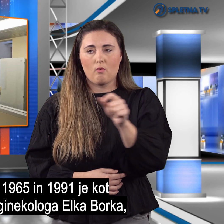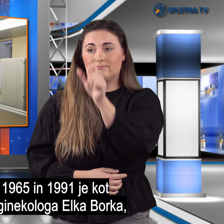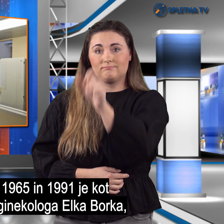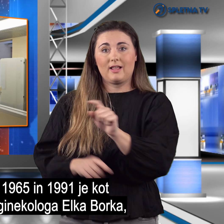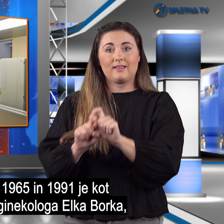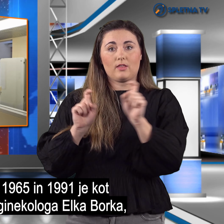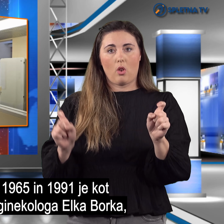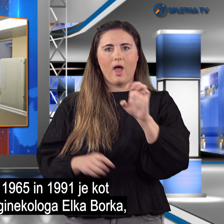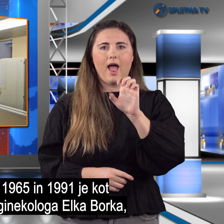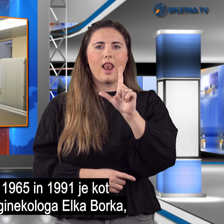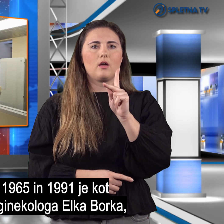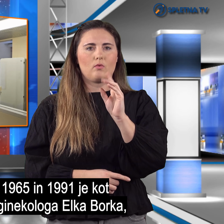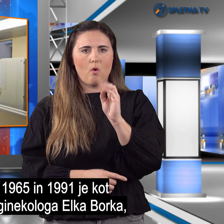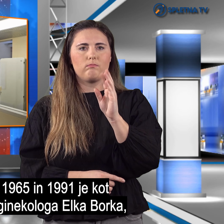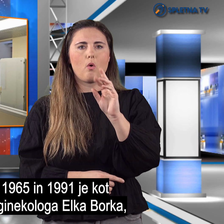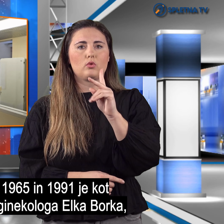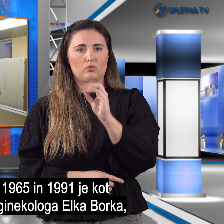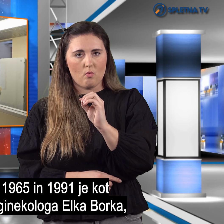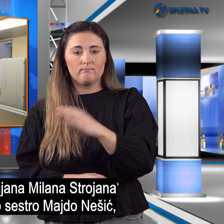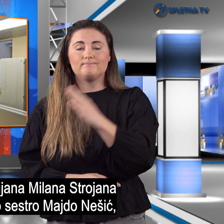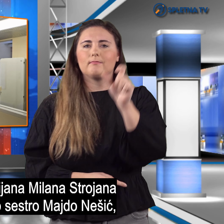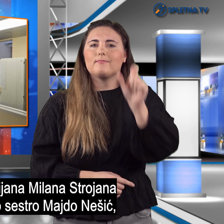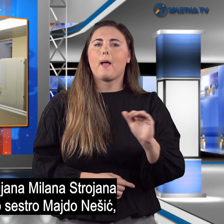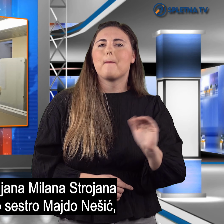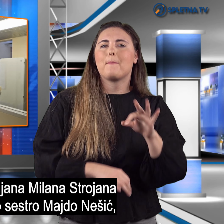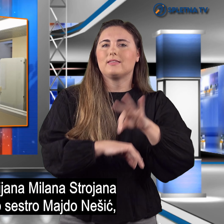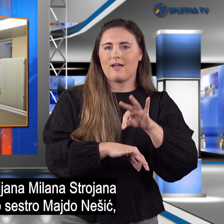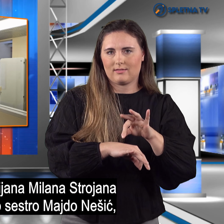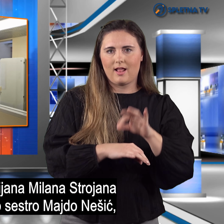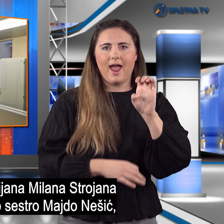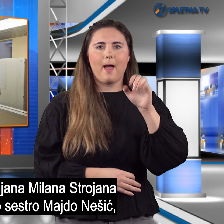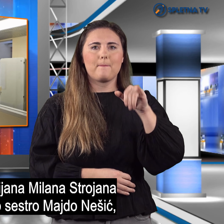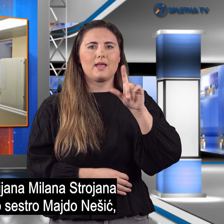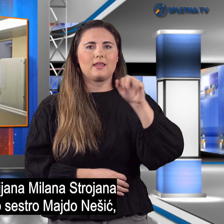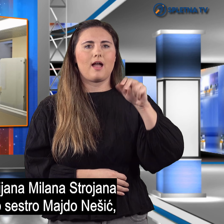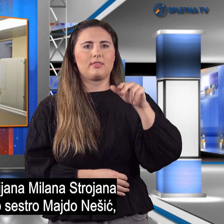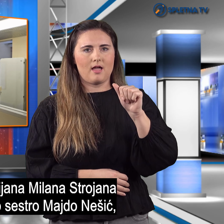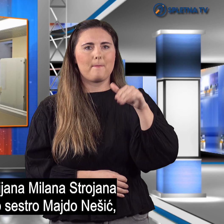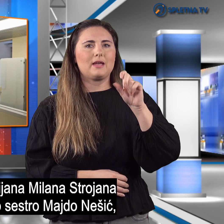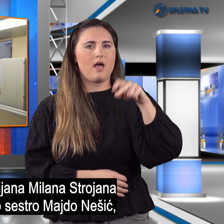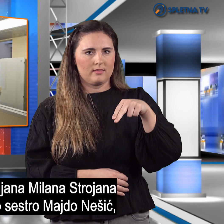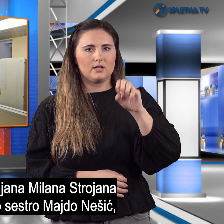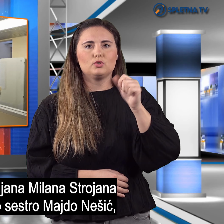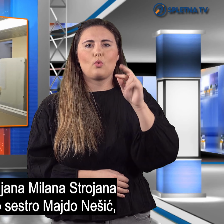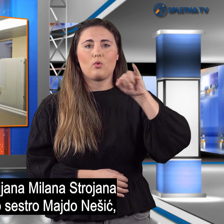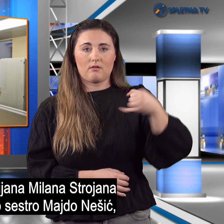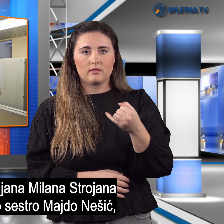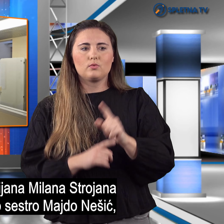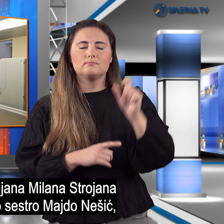Emilijana Milana Strojana in patronažno sestro Majdo Nešič, ki so v tem obdobju delali v mariborski